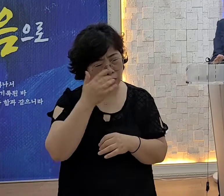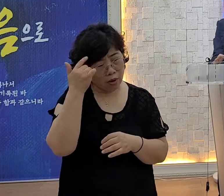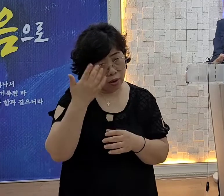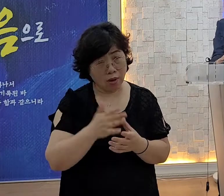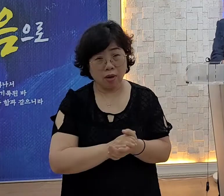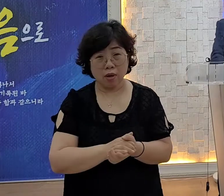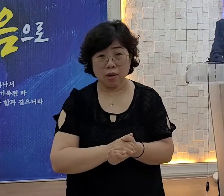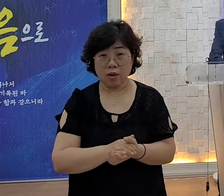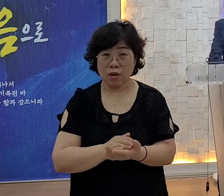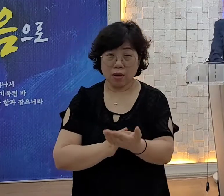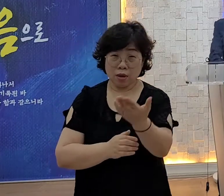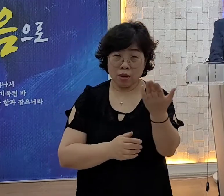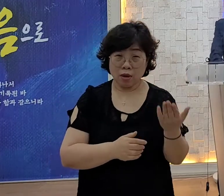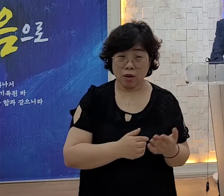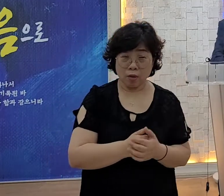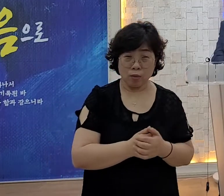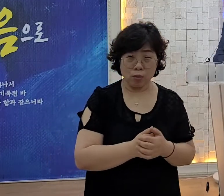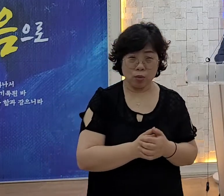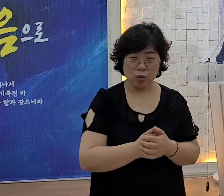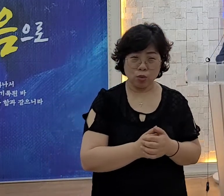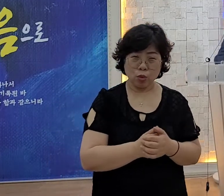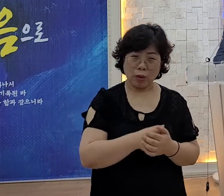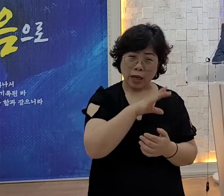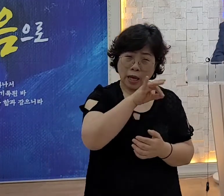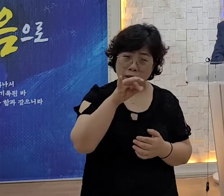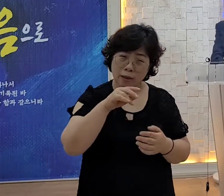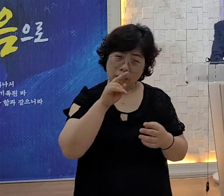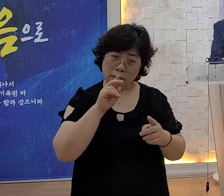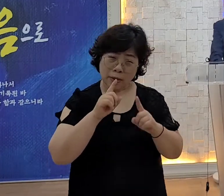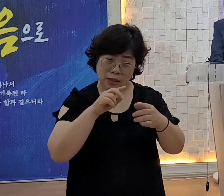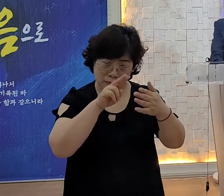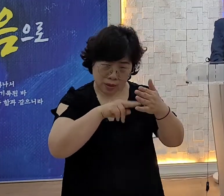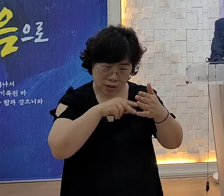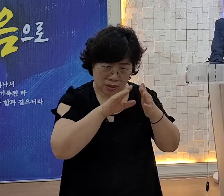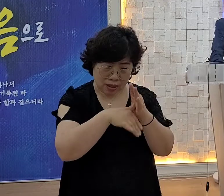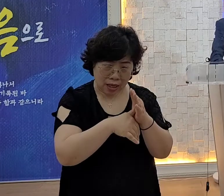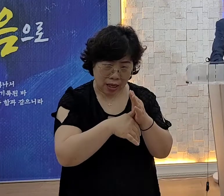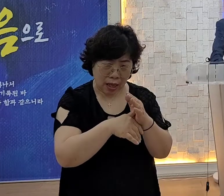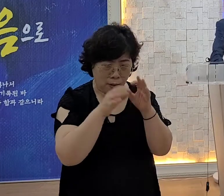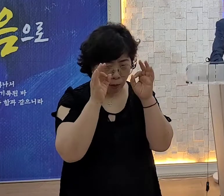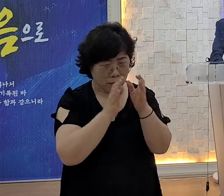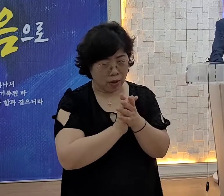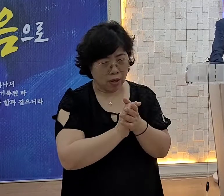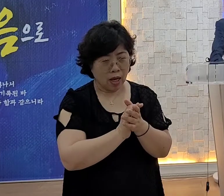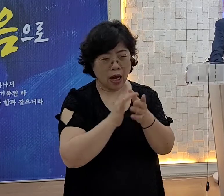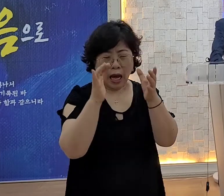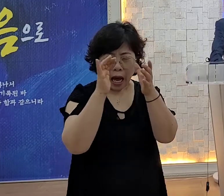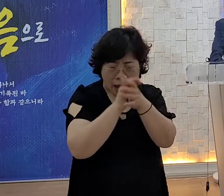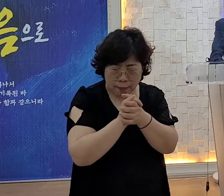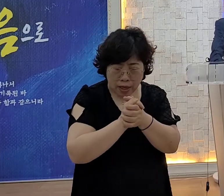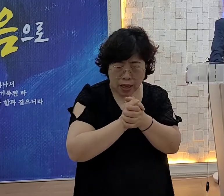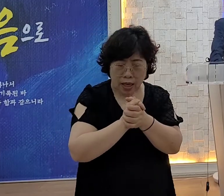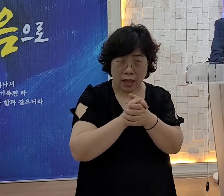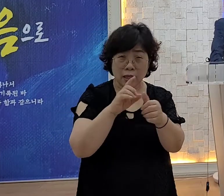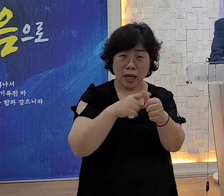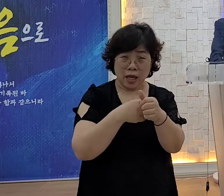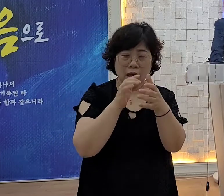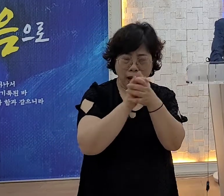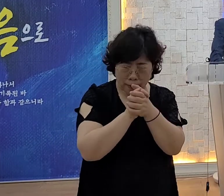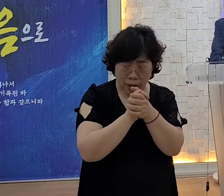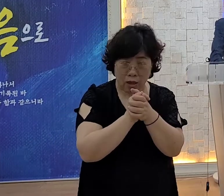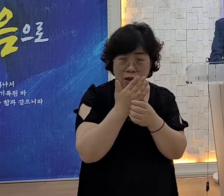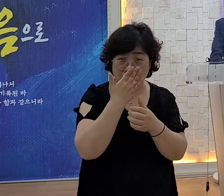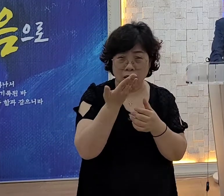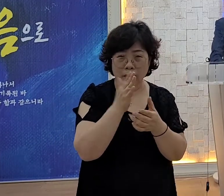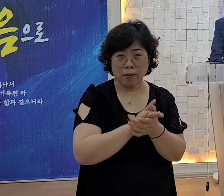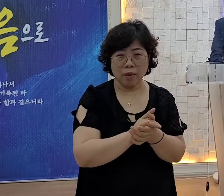여러분도 그렇잖아요. 그러니까 말씀을 듣다가 그래도 우리 교회는 대부분 다 아멘을 잘 안 하는데 그래도 여러분 어쩌다 보면